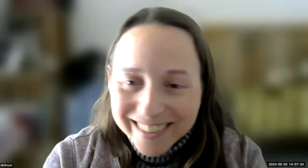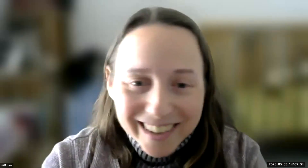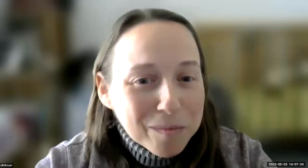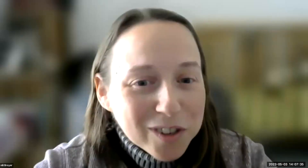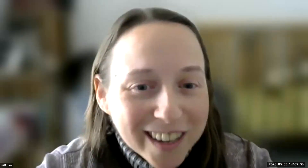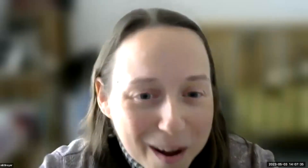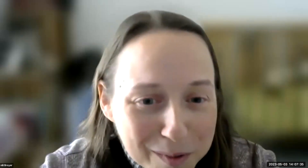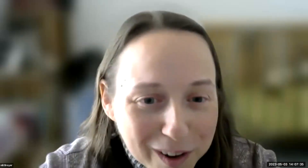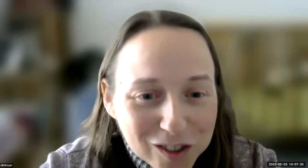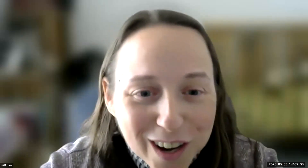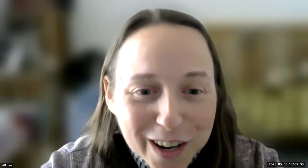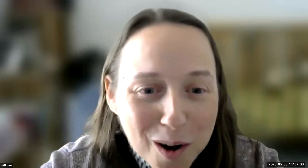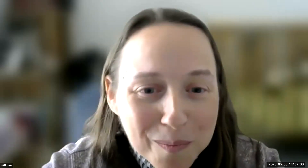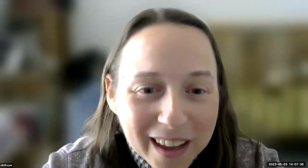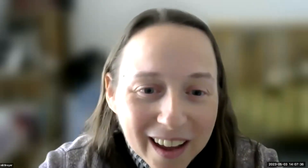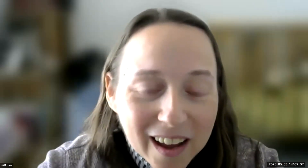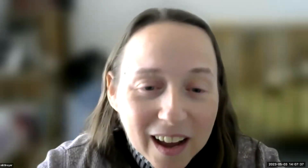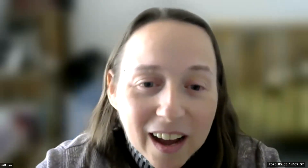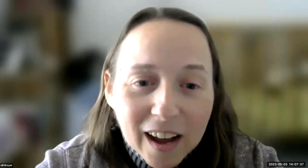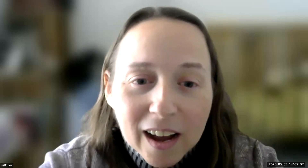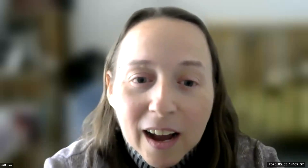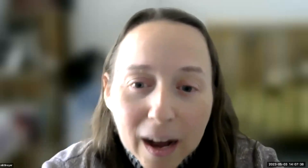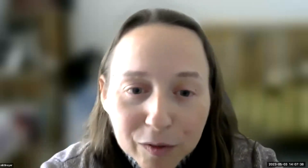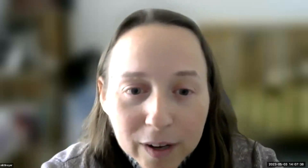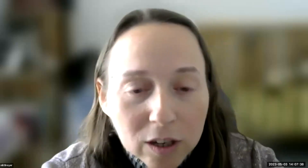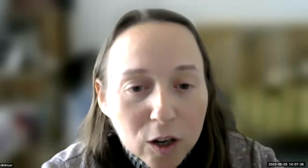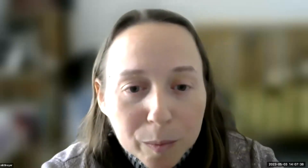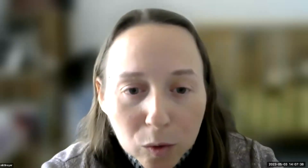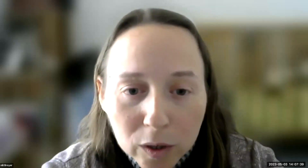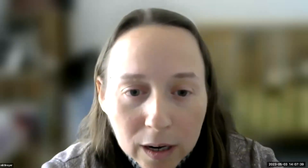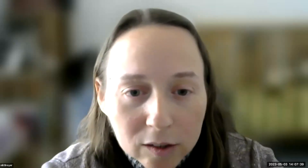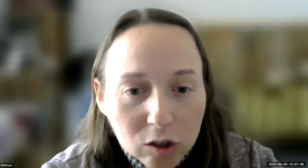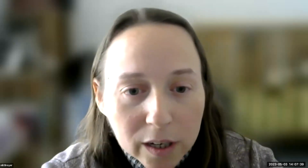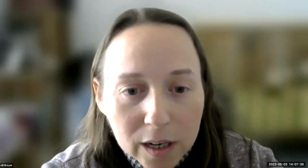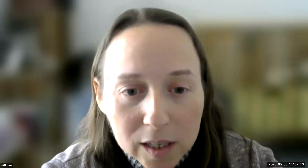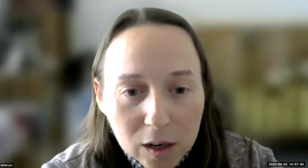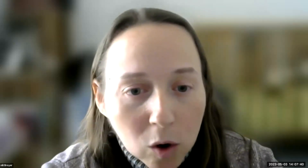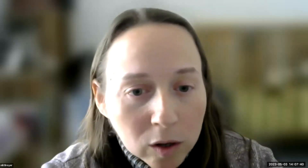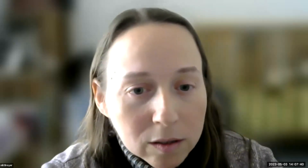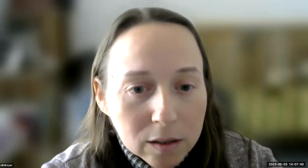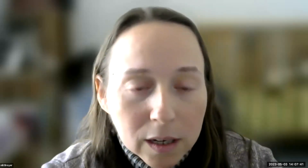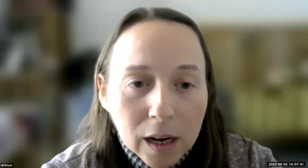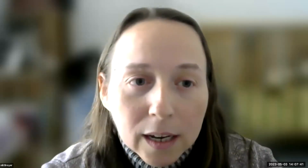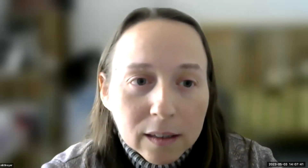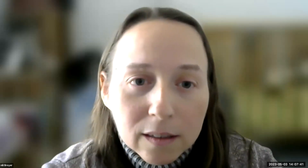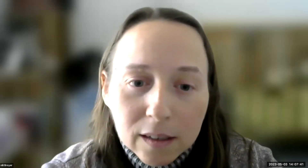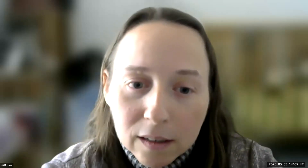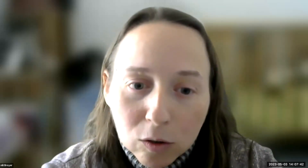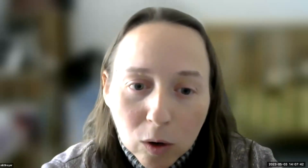ימשיך למפגש של היום המפגש של היום בנוי על שתי הצגות דוקטור